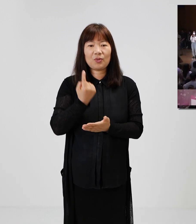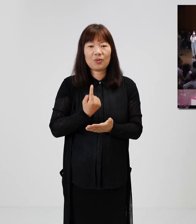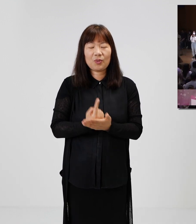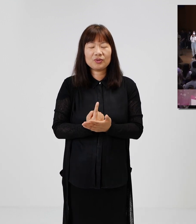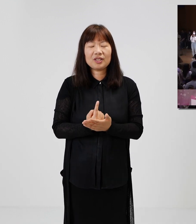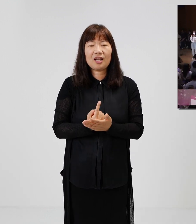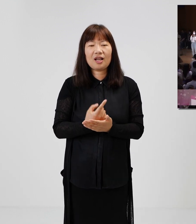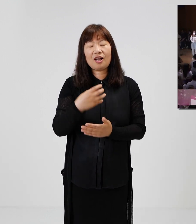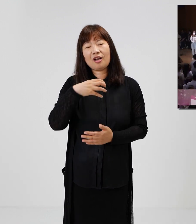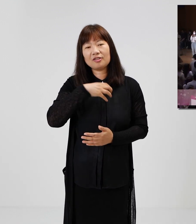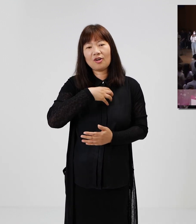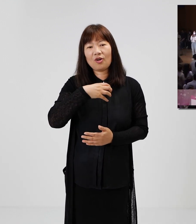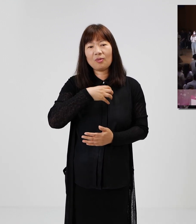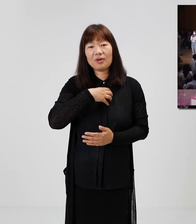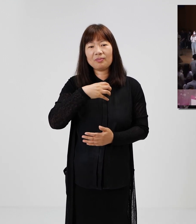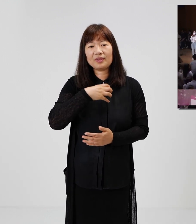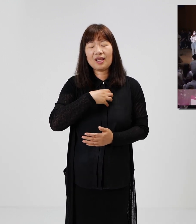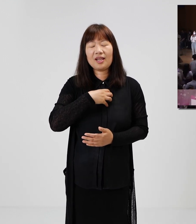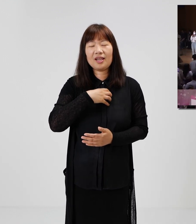시험이 오나